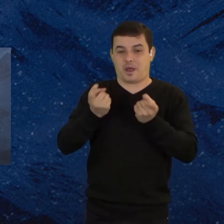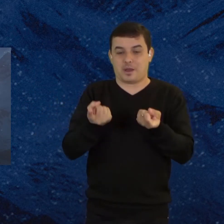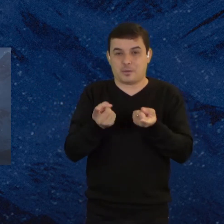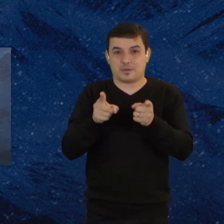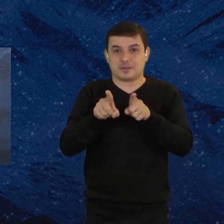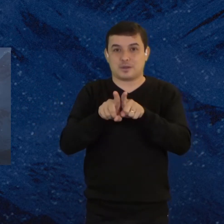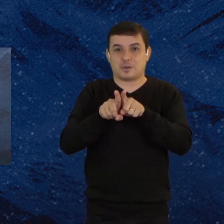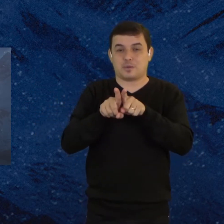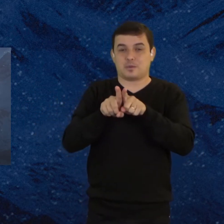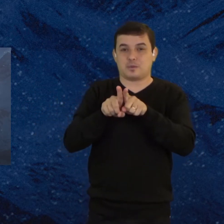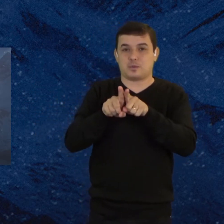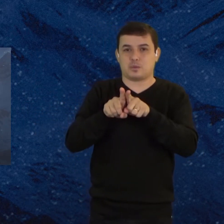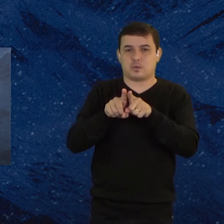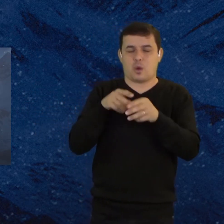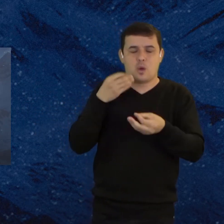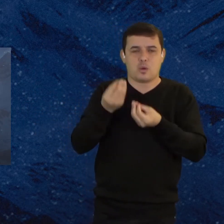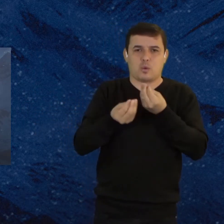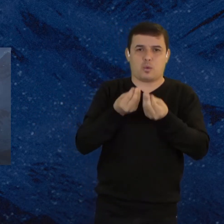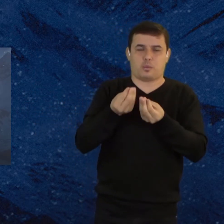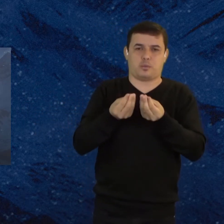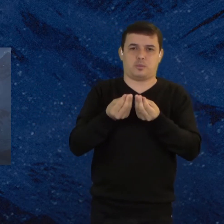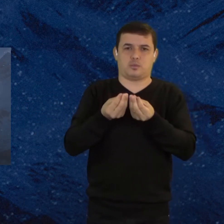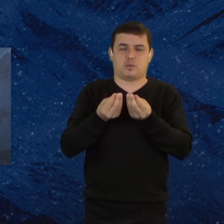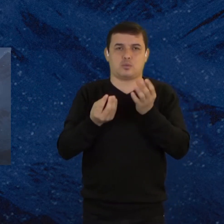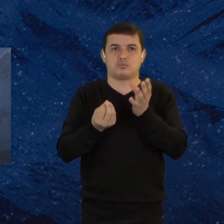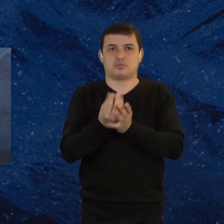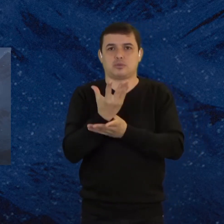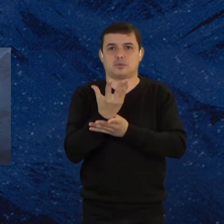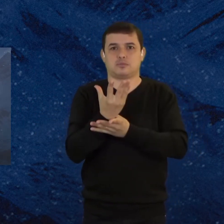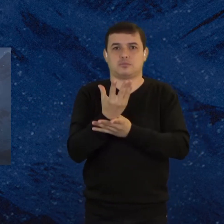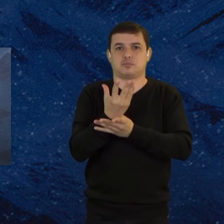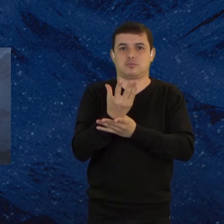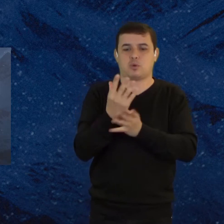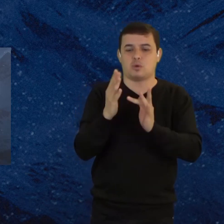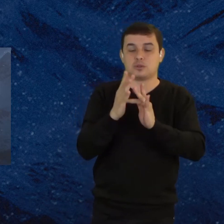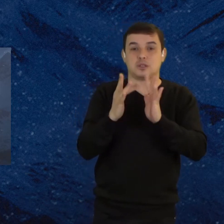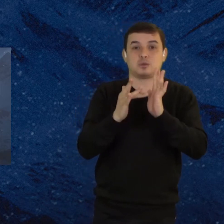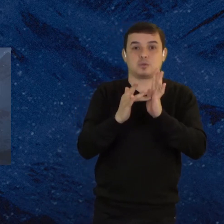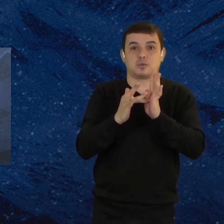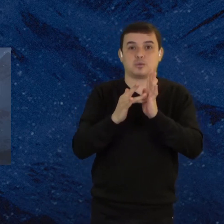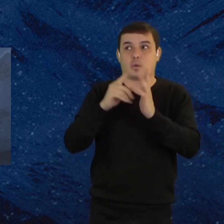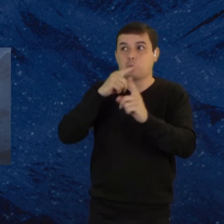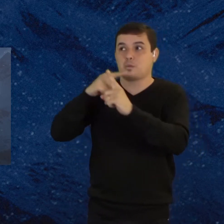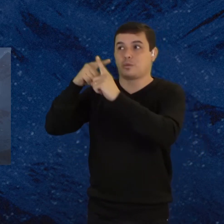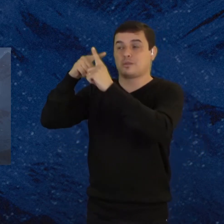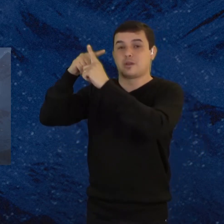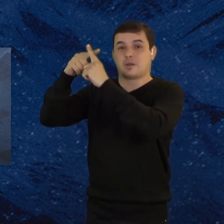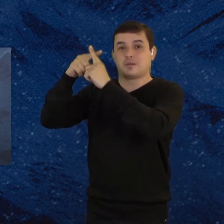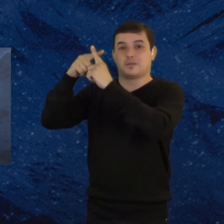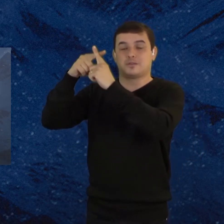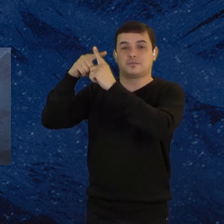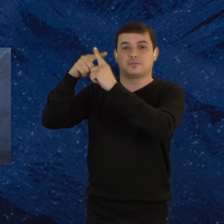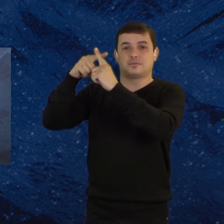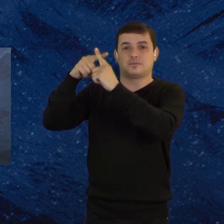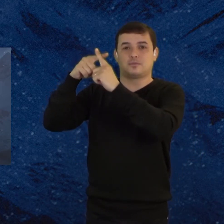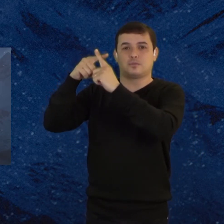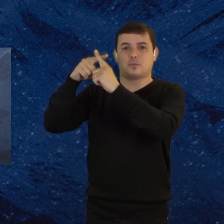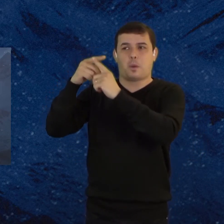sua morte, por meio da sua obra de redenção, nós que éramos inimigos de Deus, eu e você éramos inimigos de